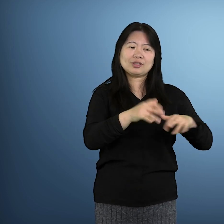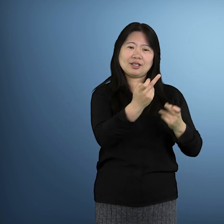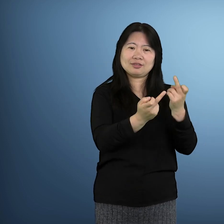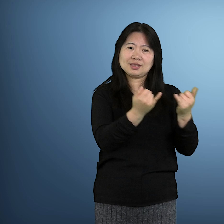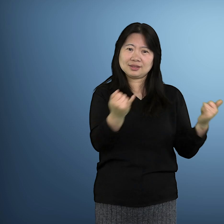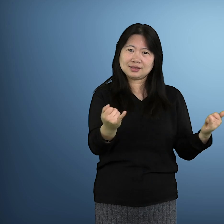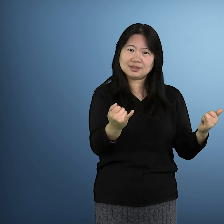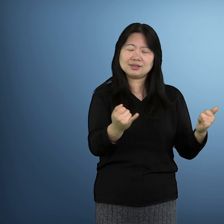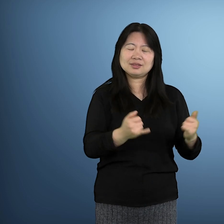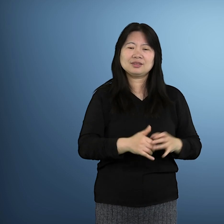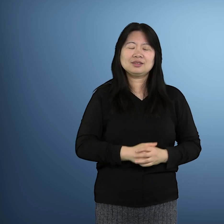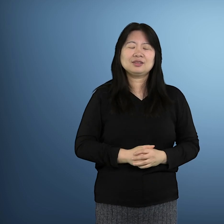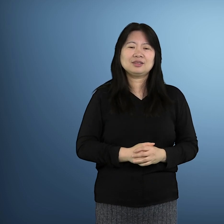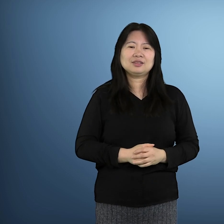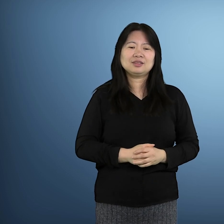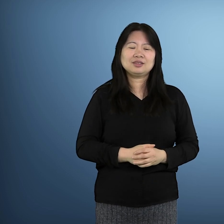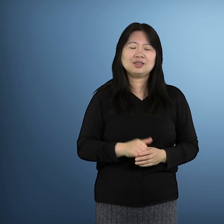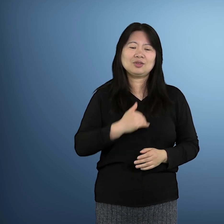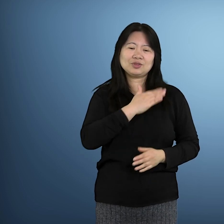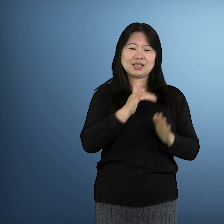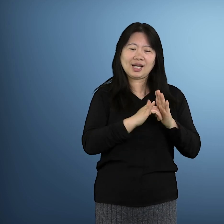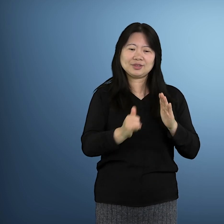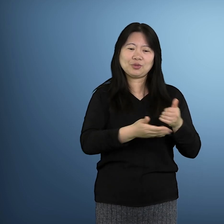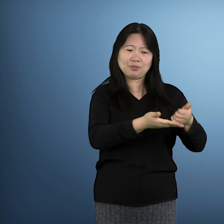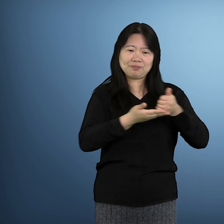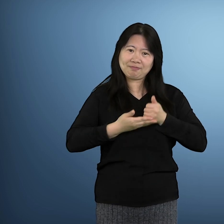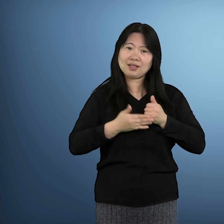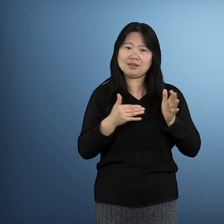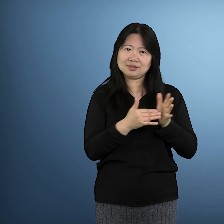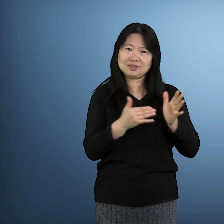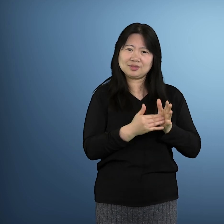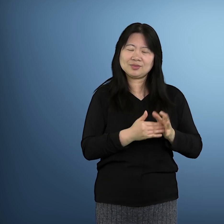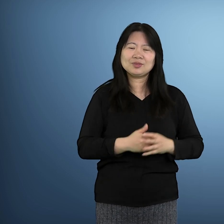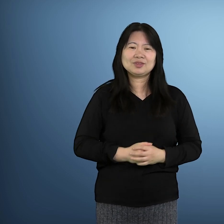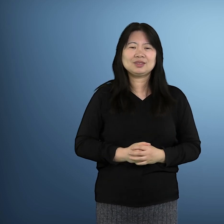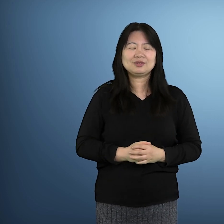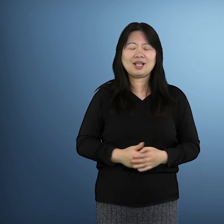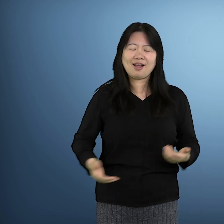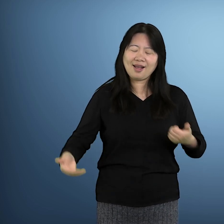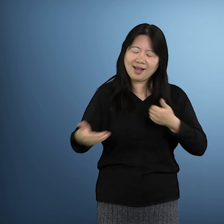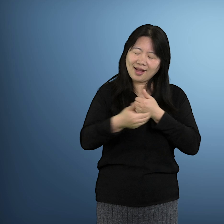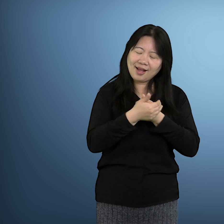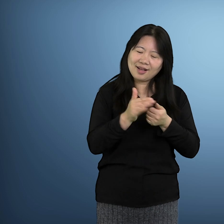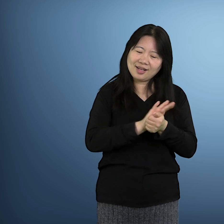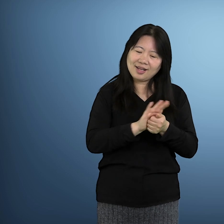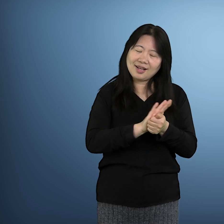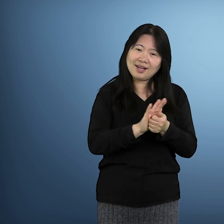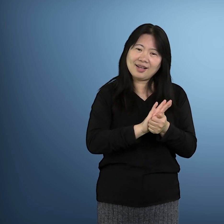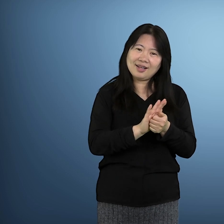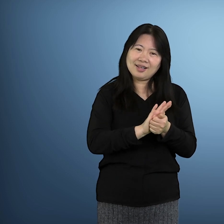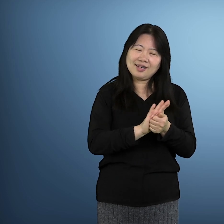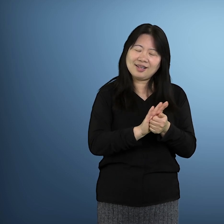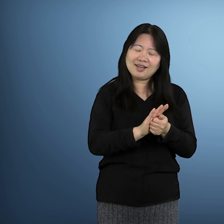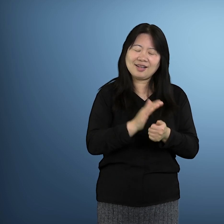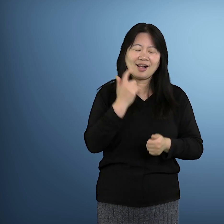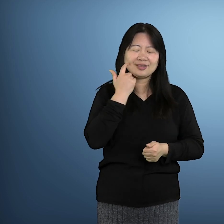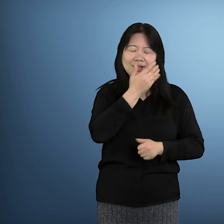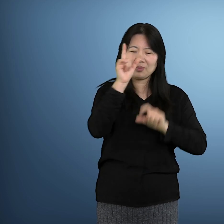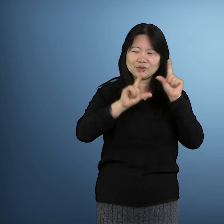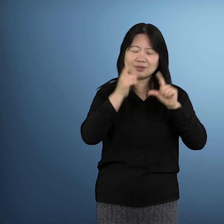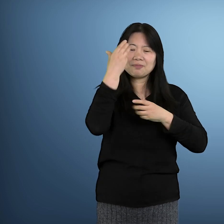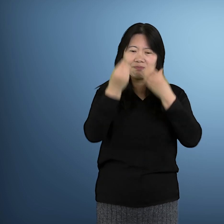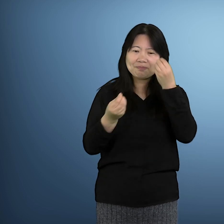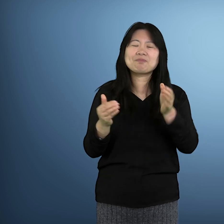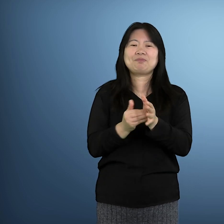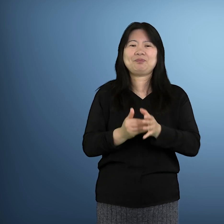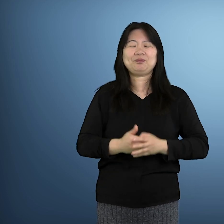형제들을 우리 가족으로 맞아들이고 끌어안는 이런 아름다운 모습을